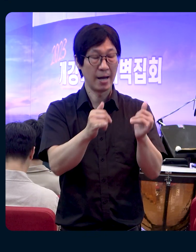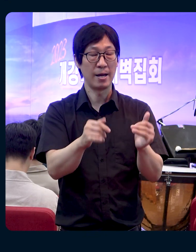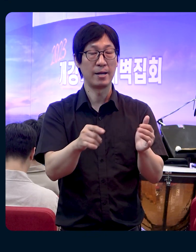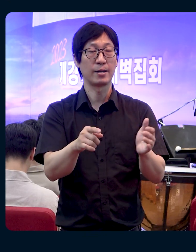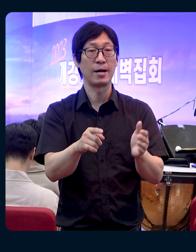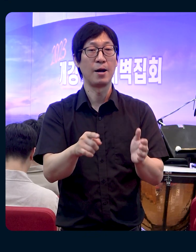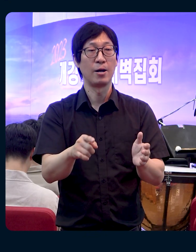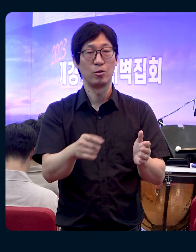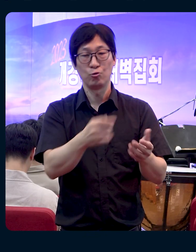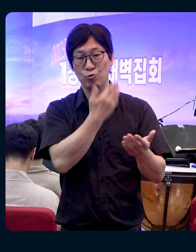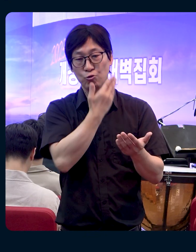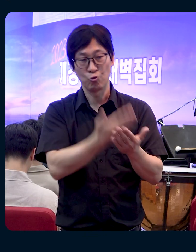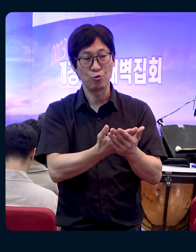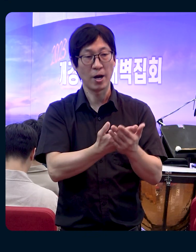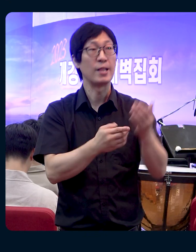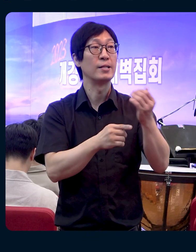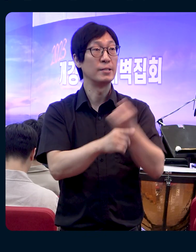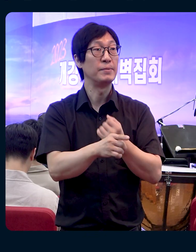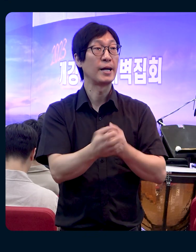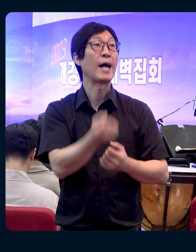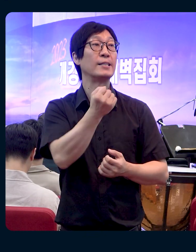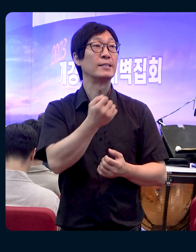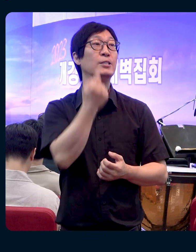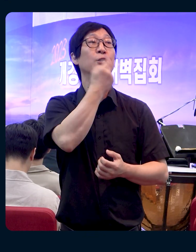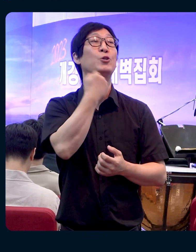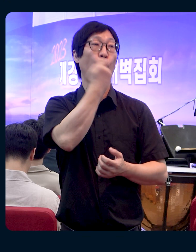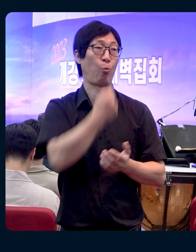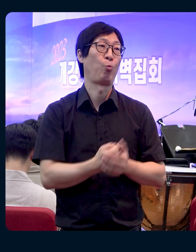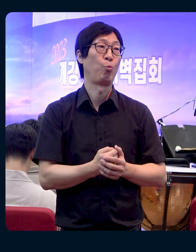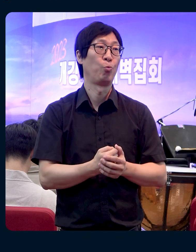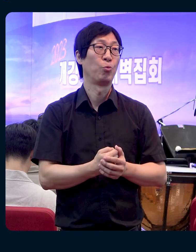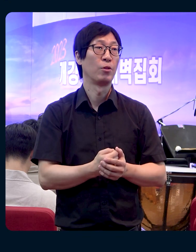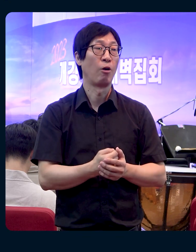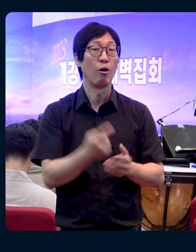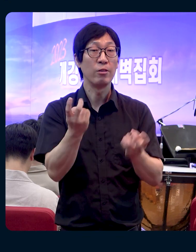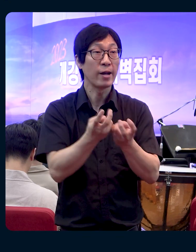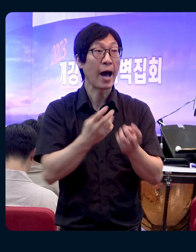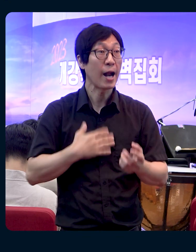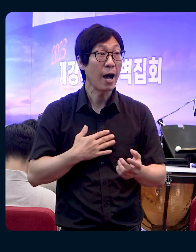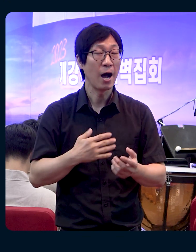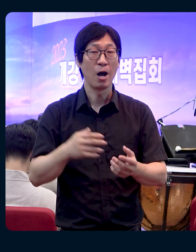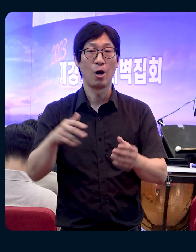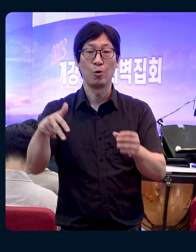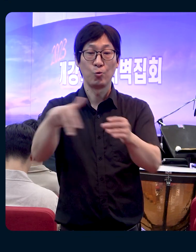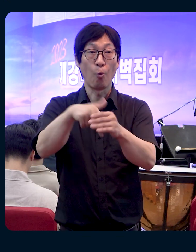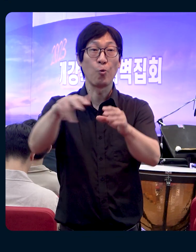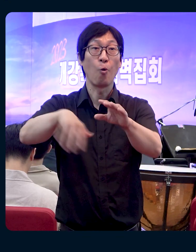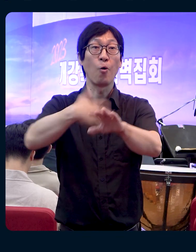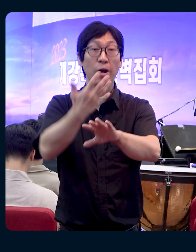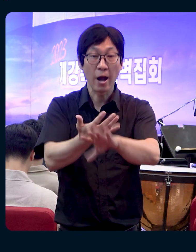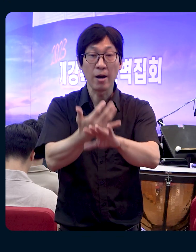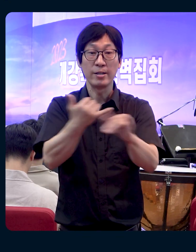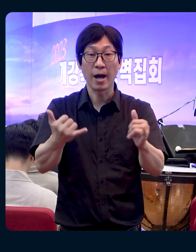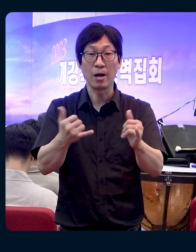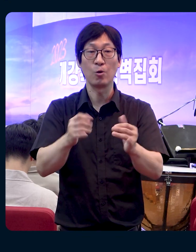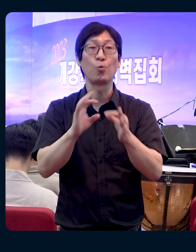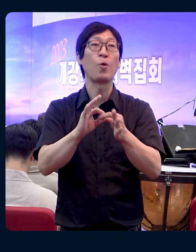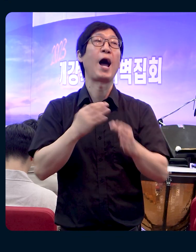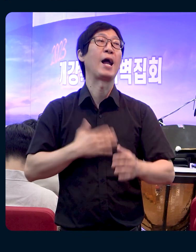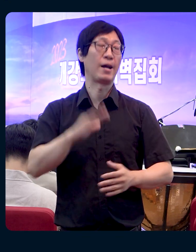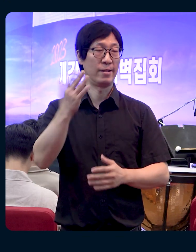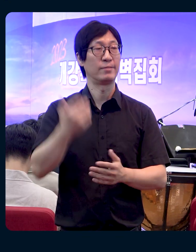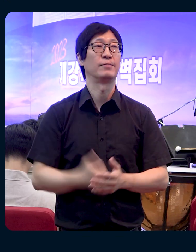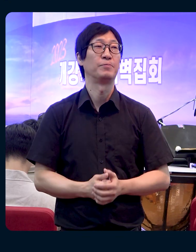핵심으로 제대로 이야기된 것은요 종교 개혁자들에 의해서 그렇습니다. 그전에는 없었어요.